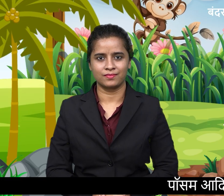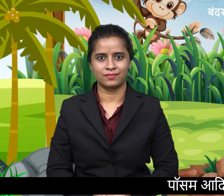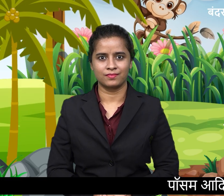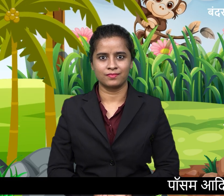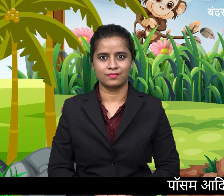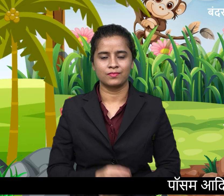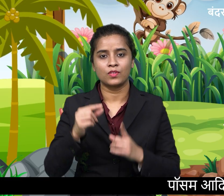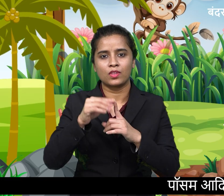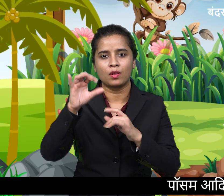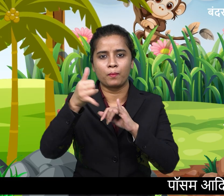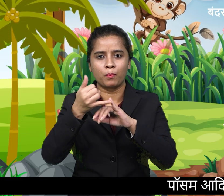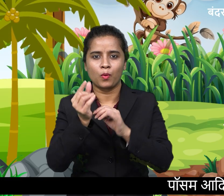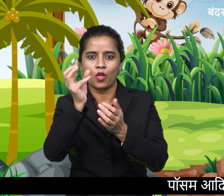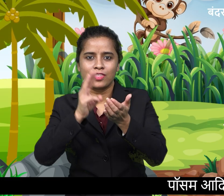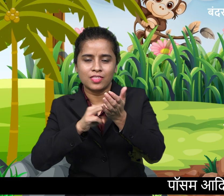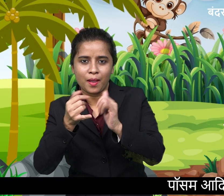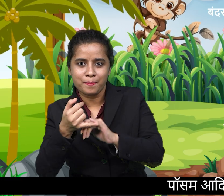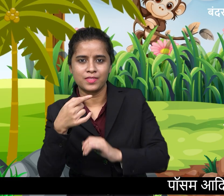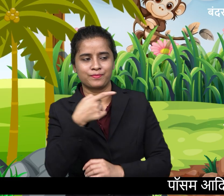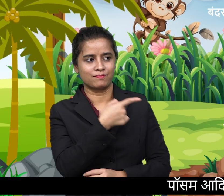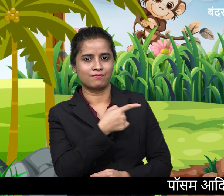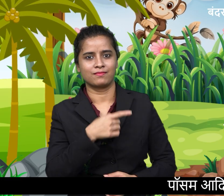पॉसम आदि जैसे कुछ और जानवर।